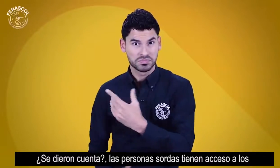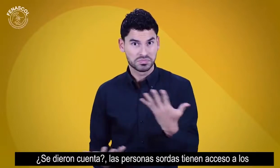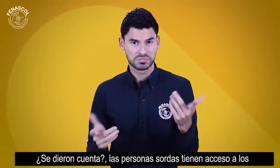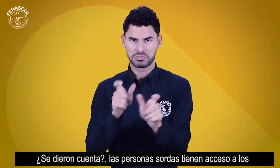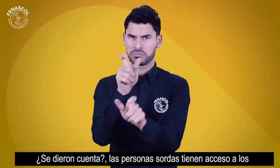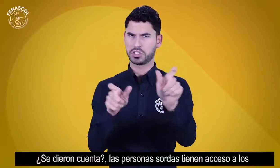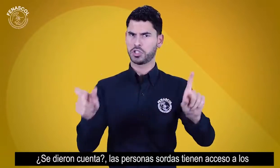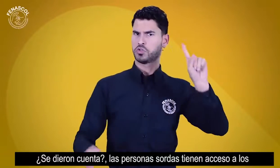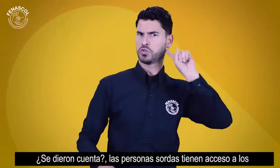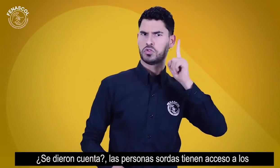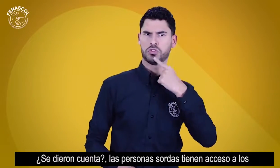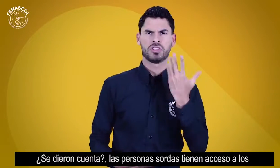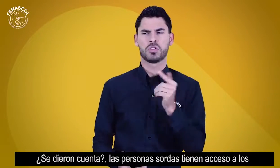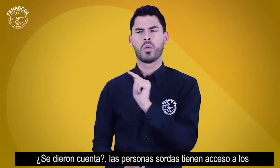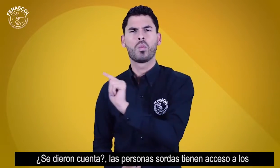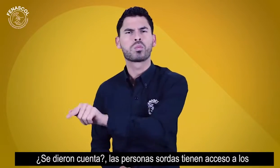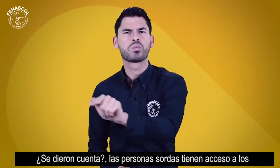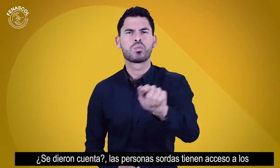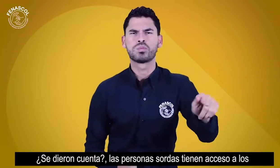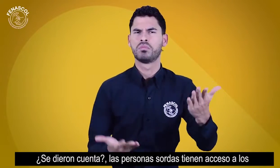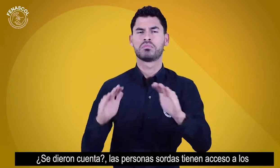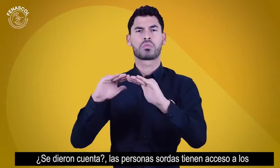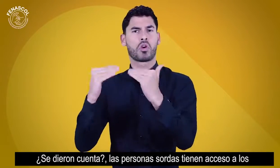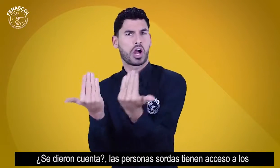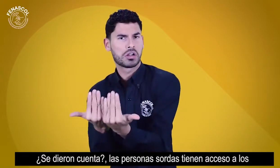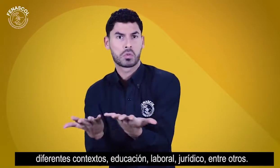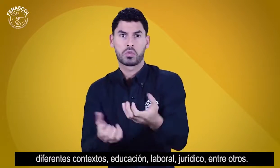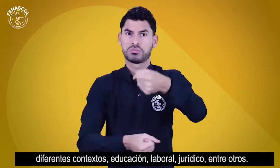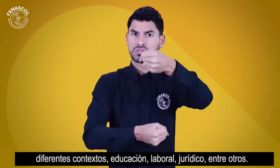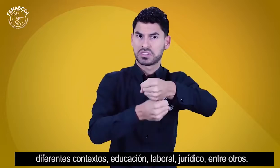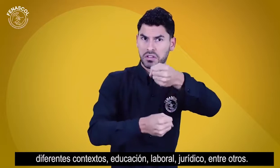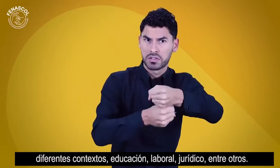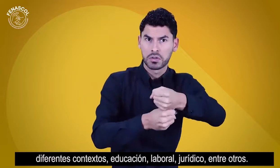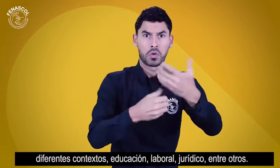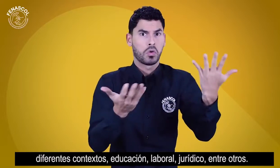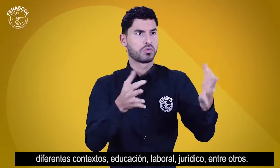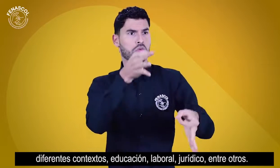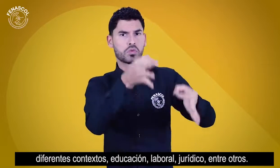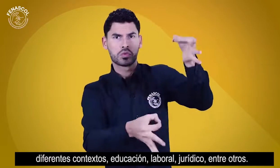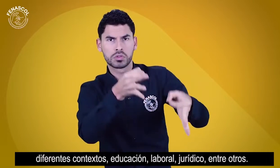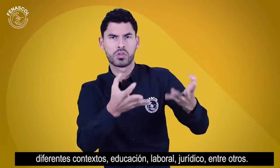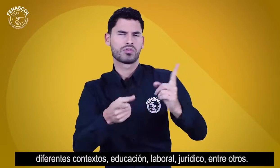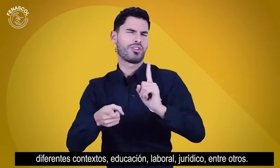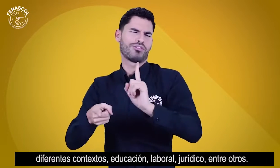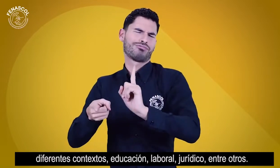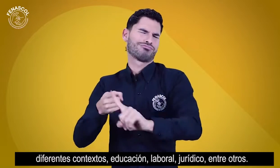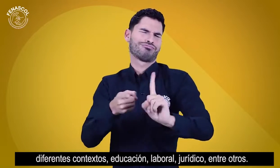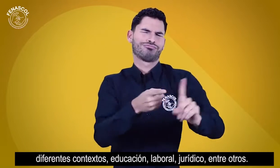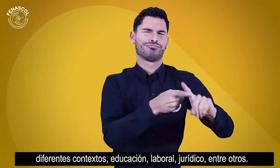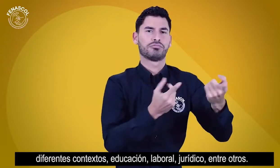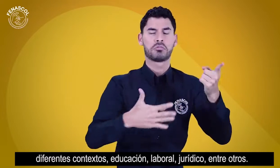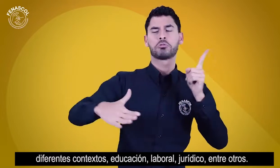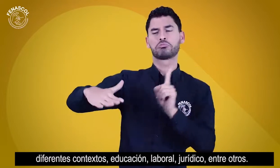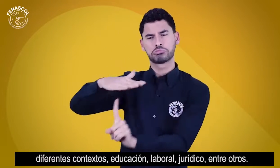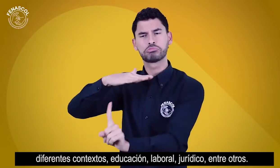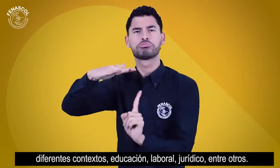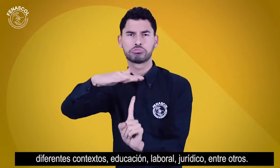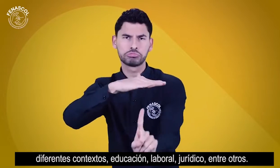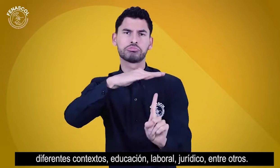¿Se dieron cuenta? Las personas sordas tienen acceso a los diferentes contextos: educación, laboral, jurídico,